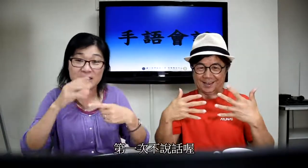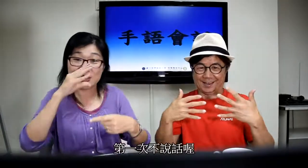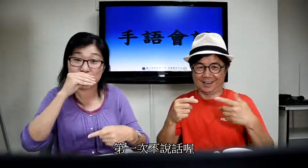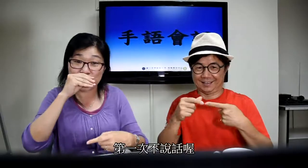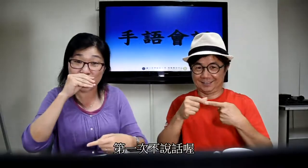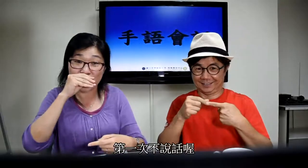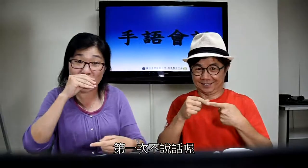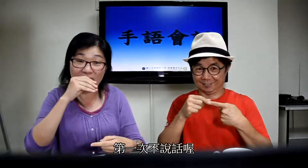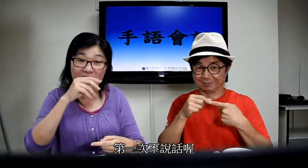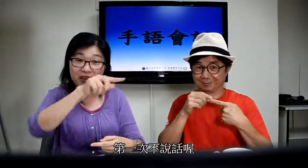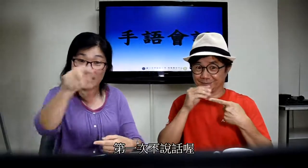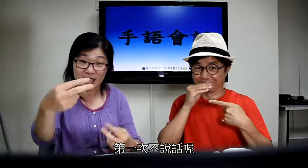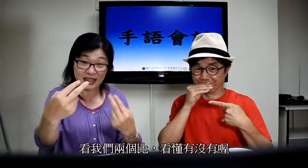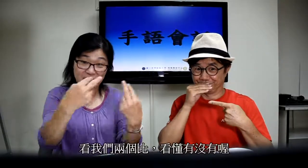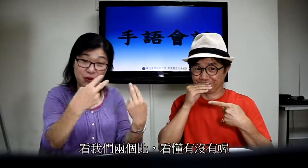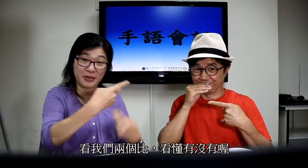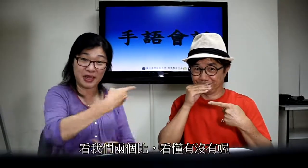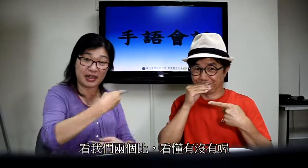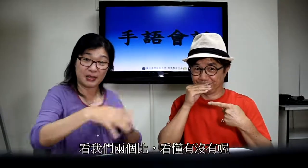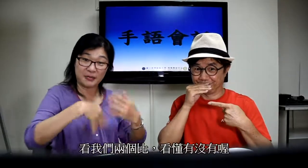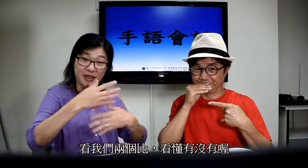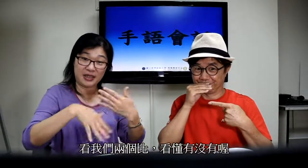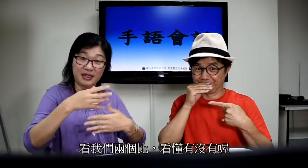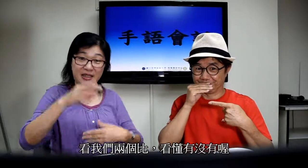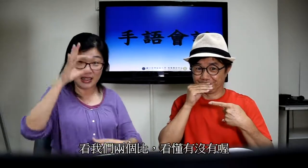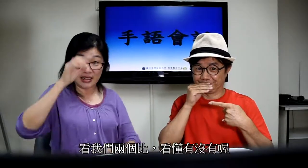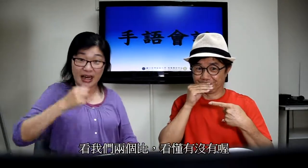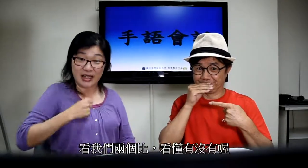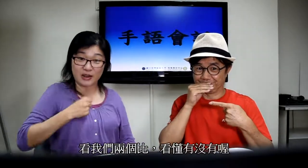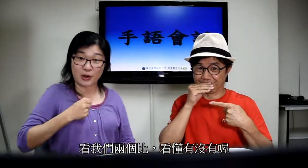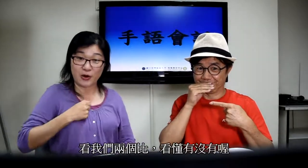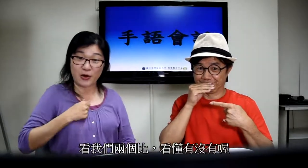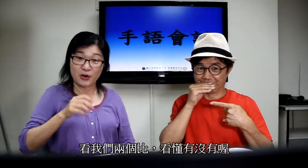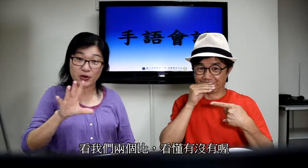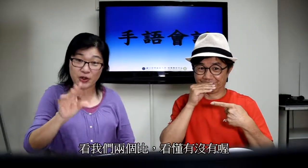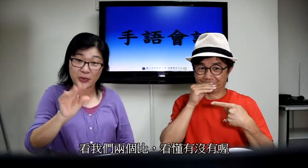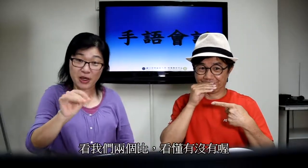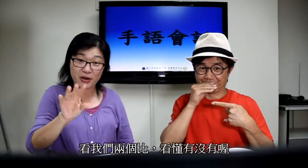不说话哦，看我们两个笔，看懂有没有哦？